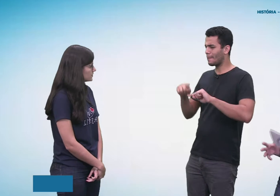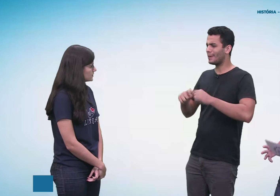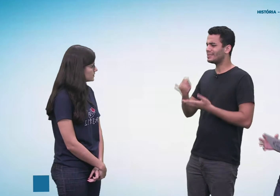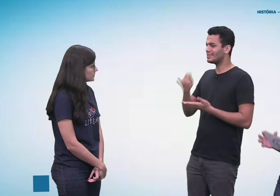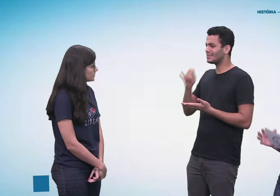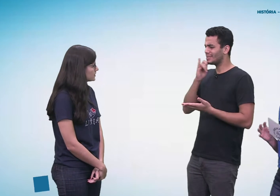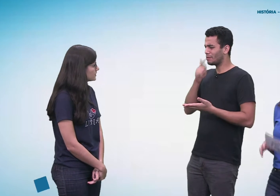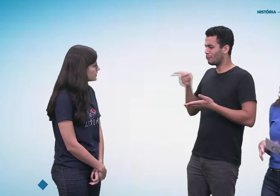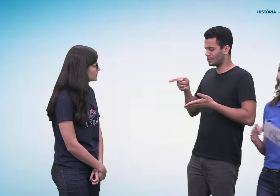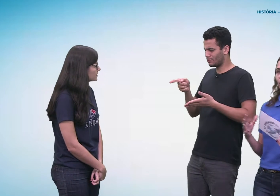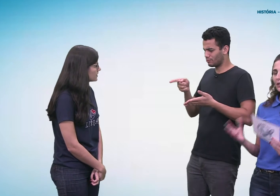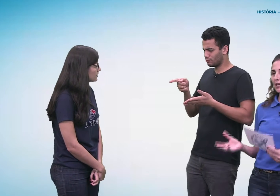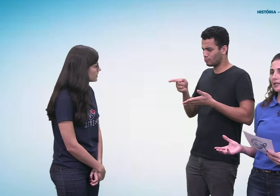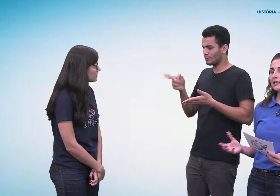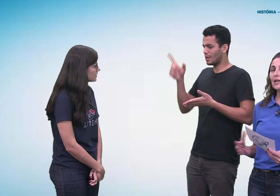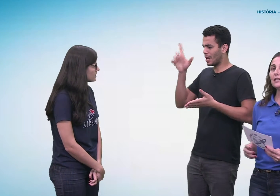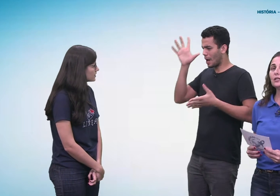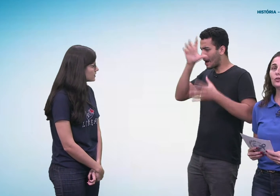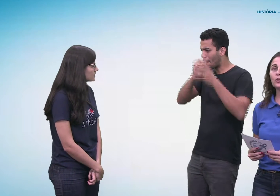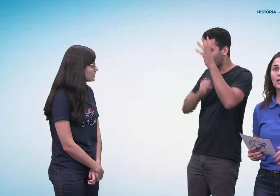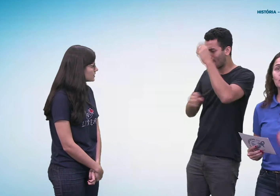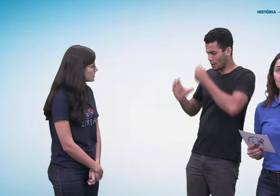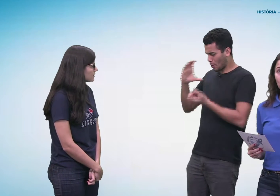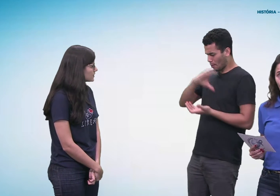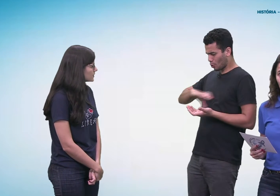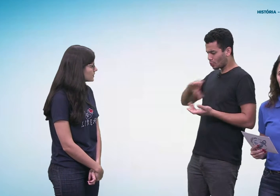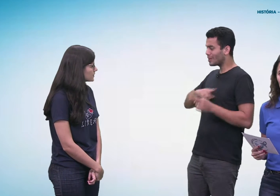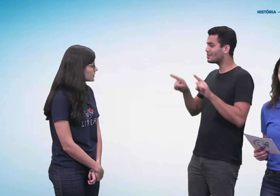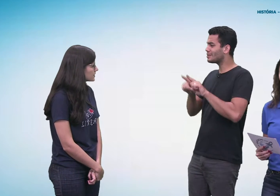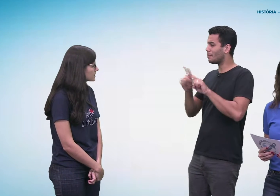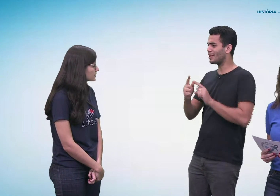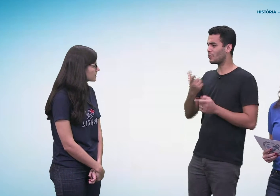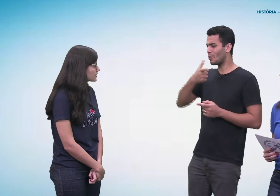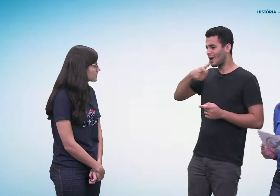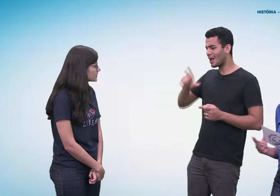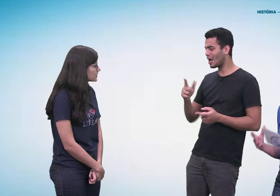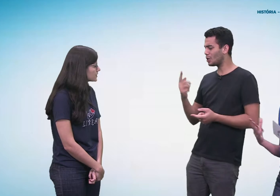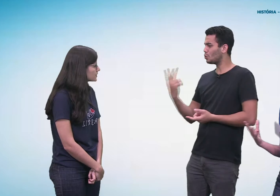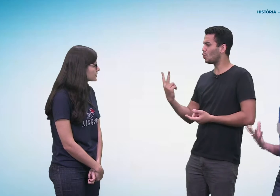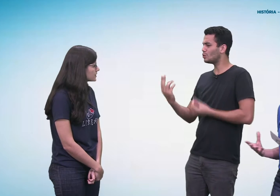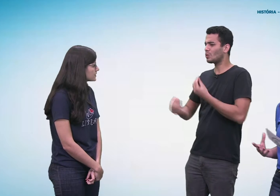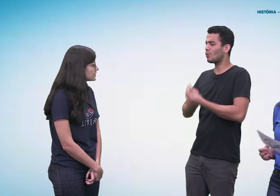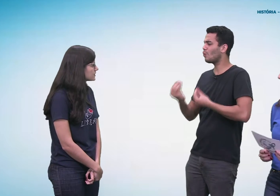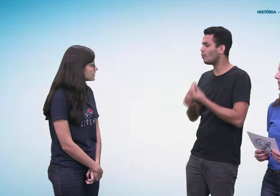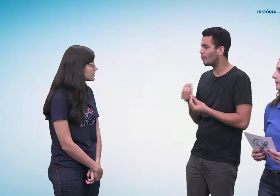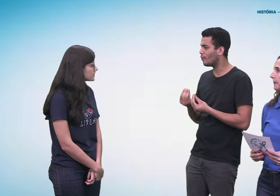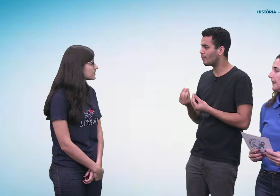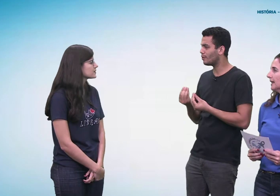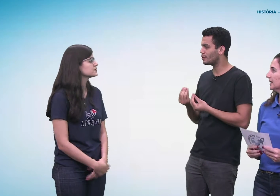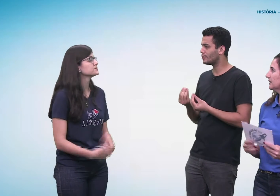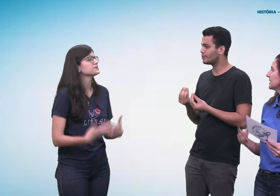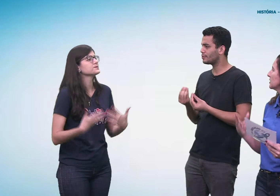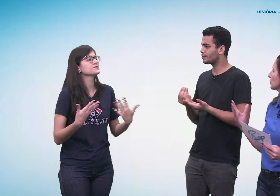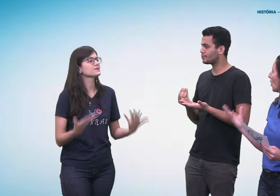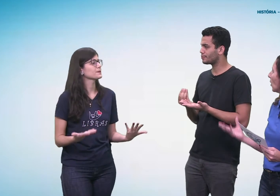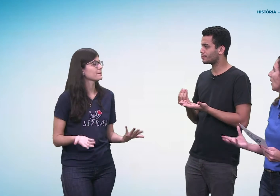aprender também o português e ela se tornar uma segunda língua, né? Como isso acontece? Através da